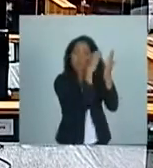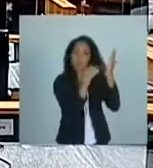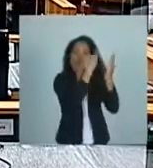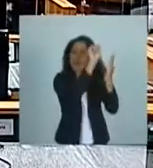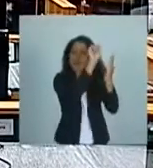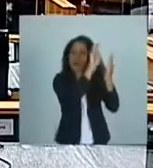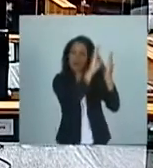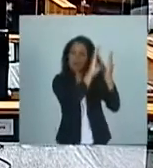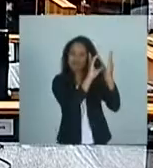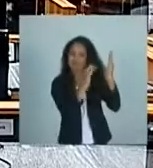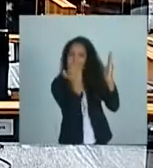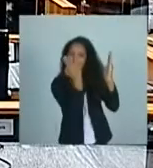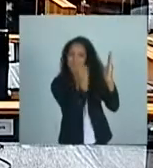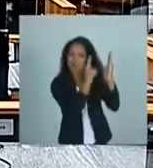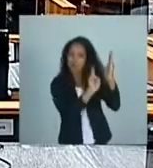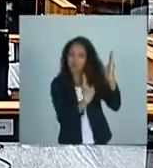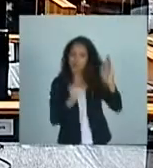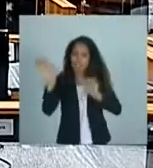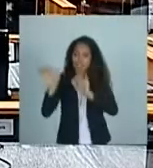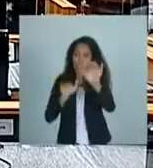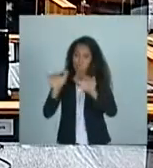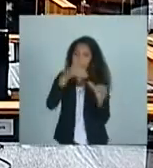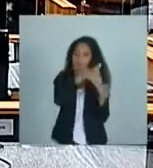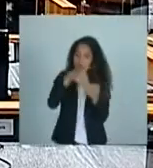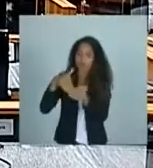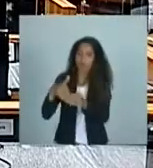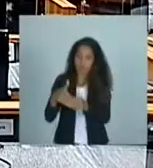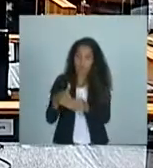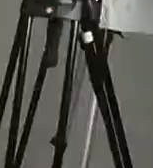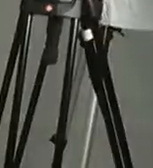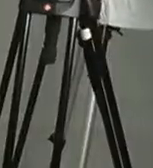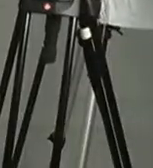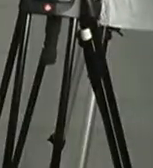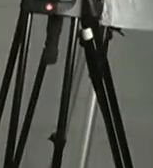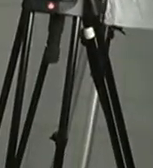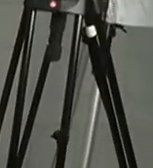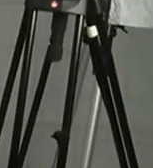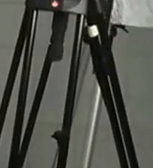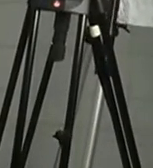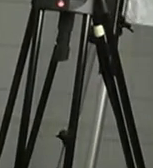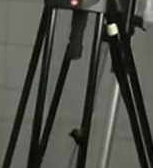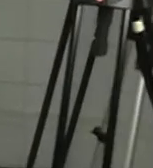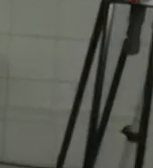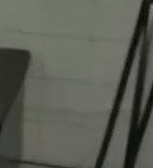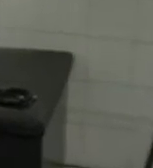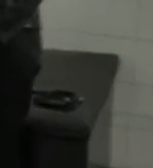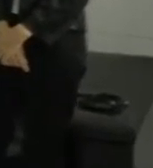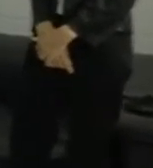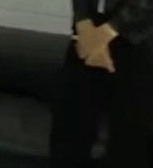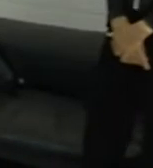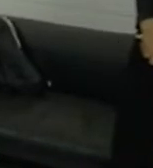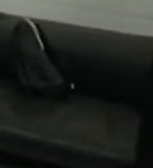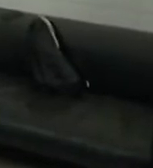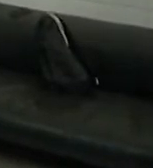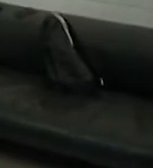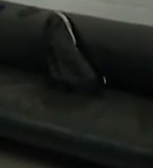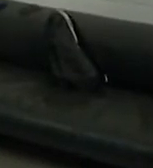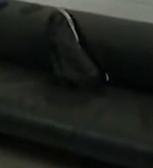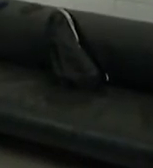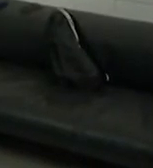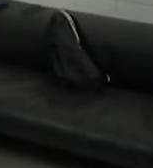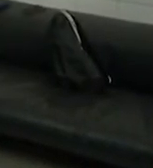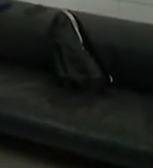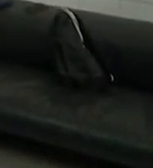em plenário, transmitidos pela TV Assembleia e redes sociais, contam com interpretação simultânea em Libras, a